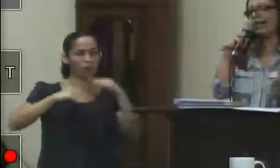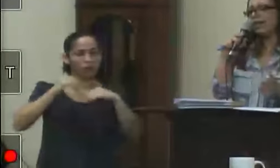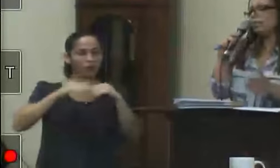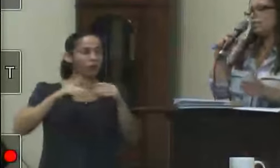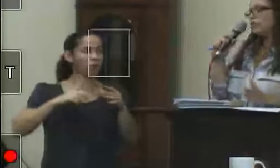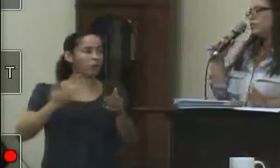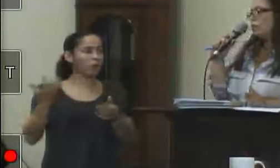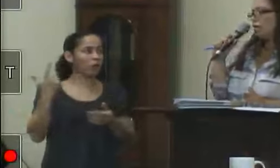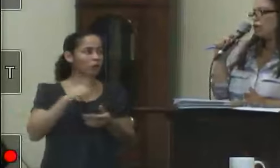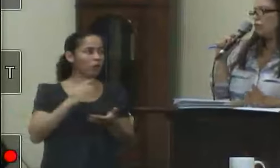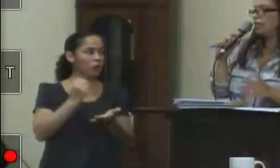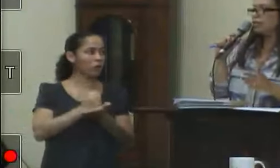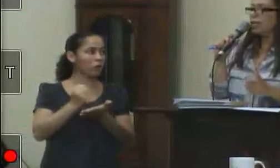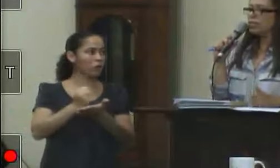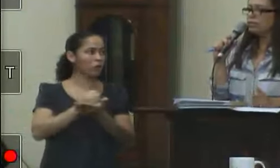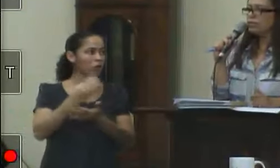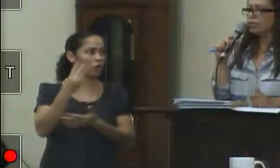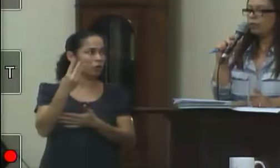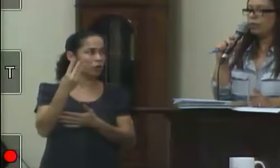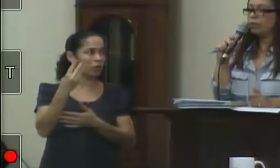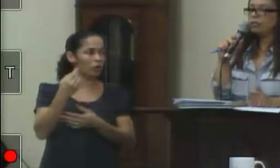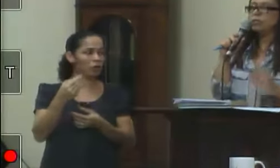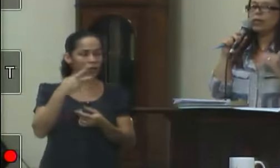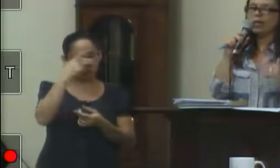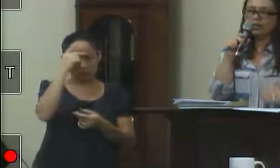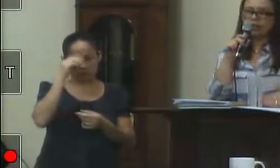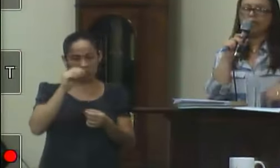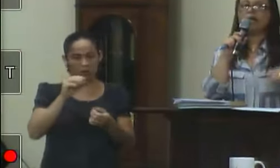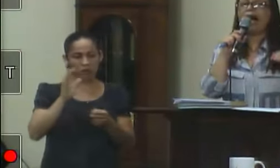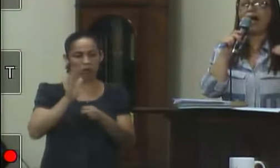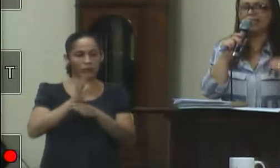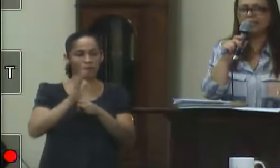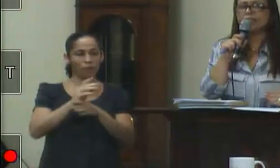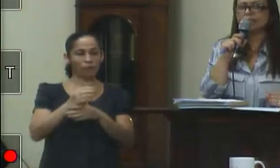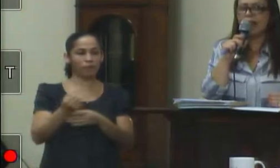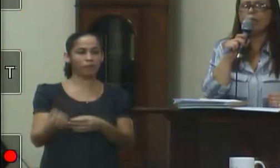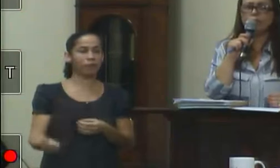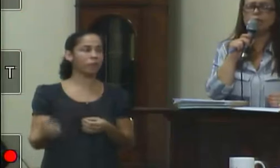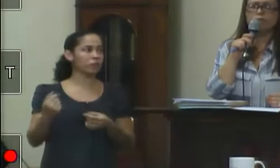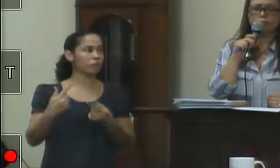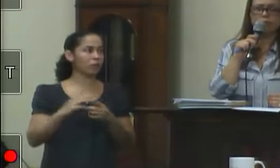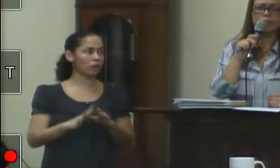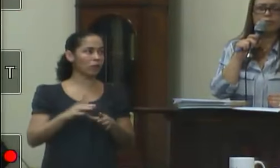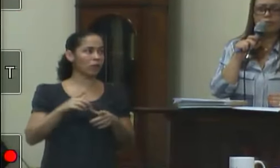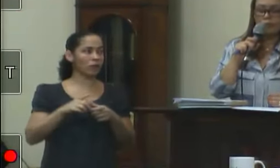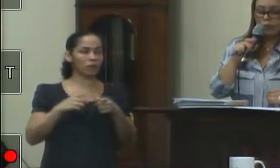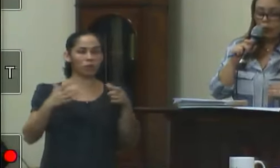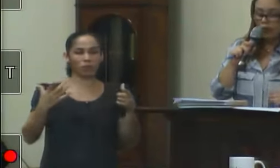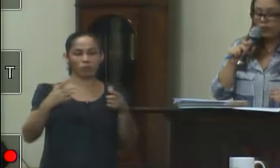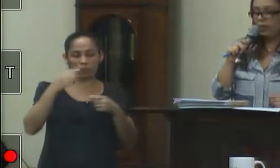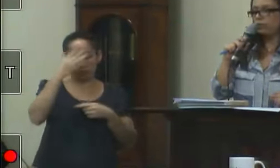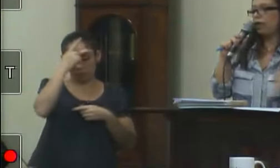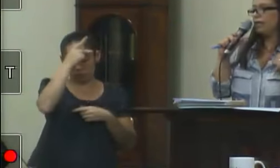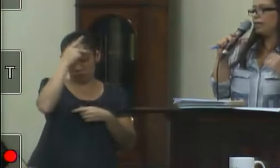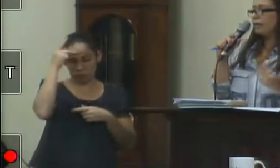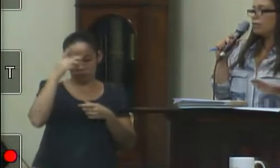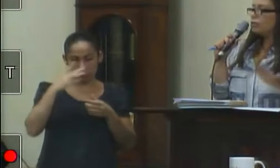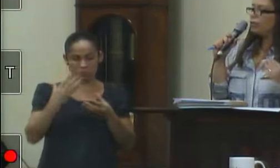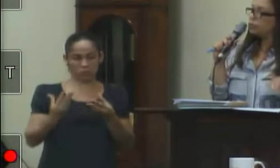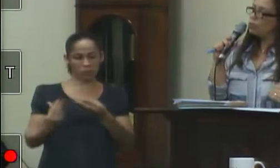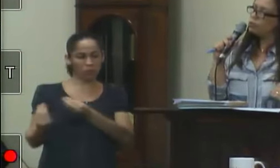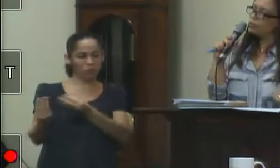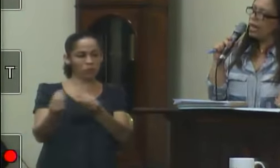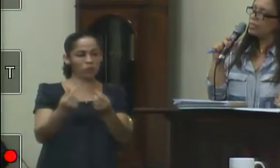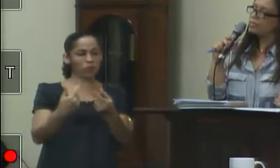contratar emergencialmente mais 3 fisioterapeutas, porém a demanda ainda está muito grande. Portanto, através